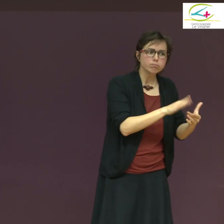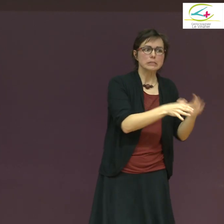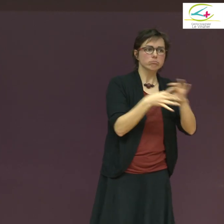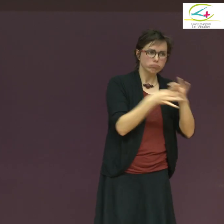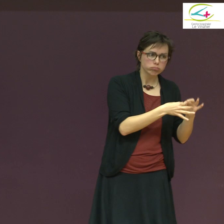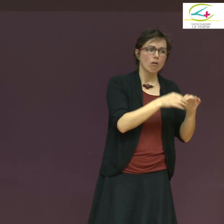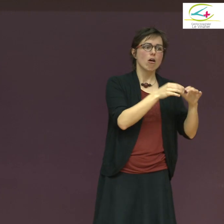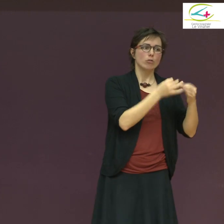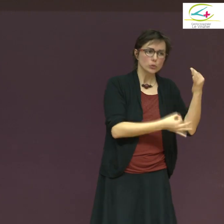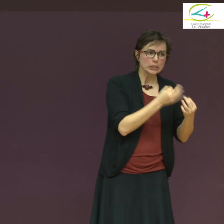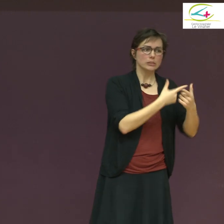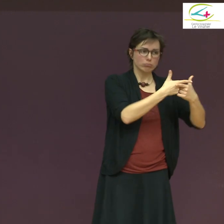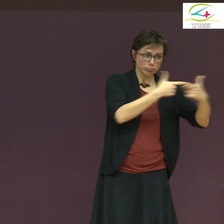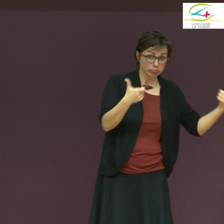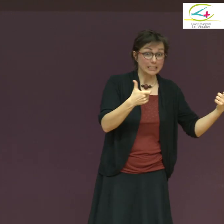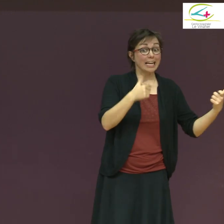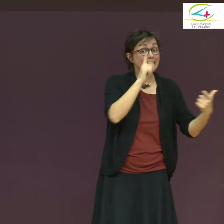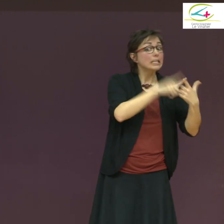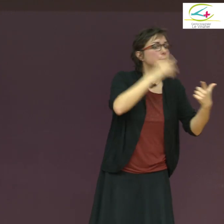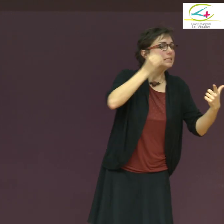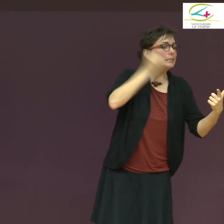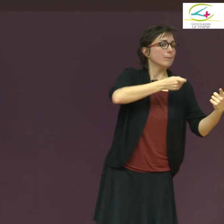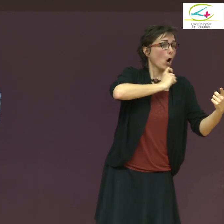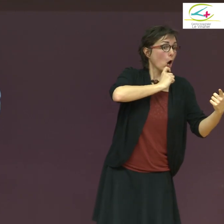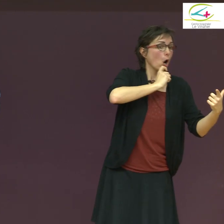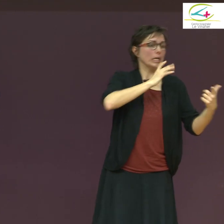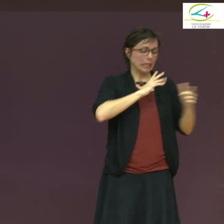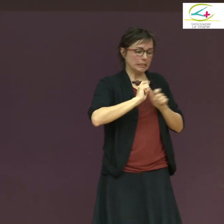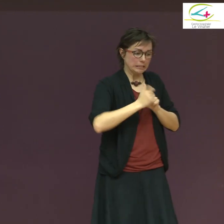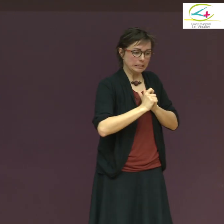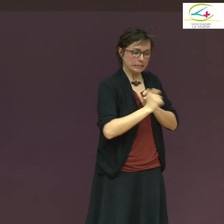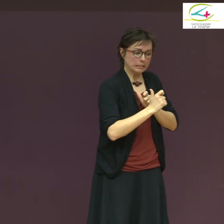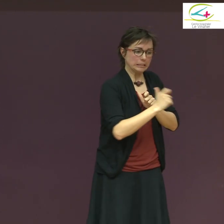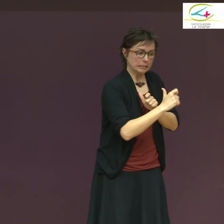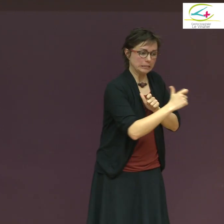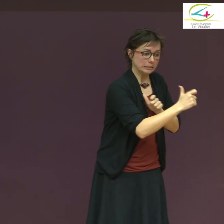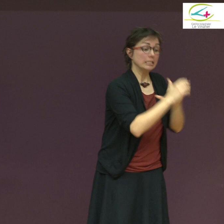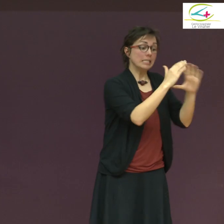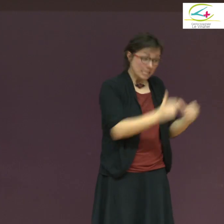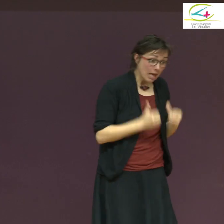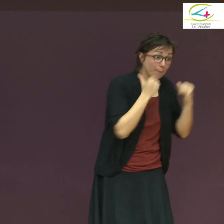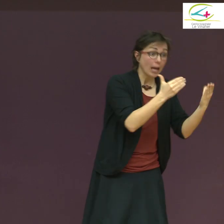les juristes. Vous voyez, je ne suis pas encore arrivé à la psychiatrie. Hein. Et puis après, en psychiatrie, il faut apprendre